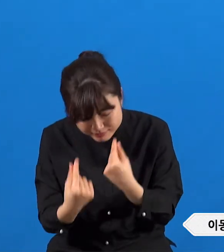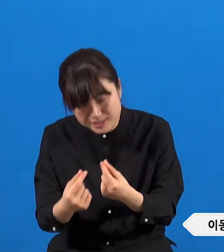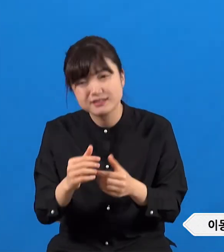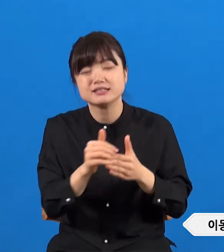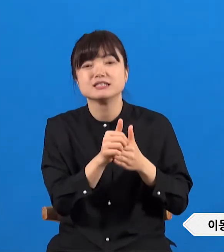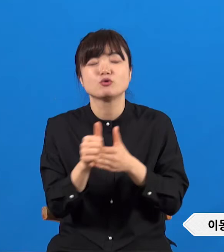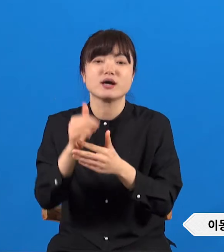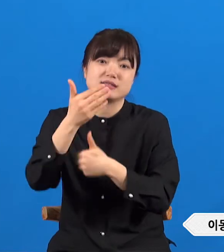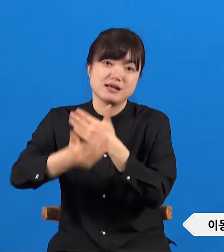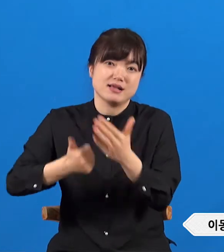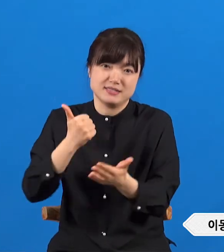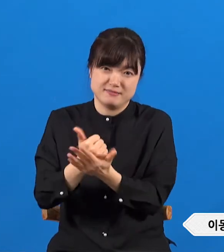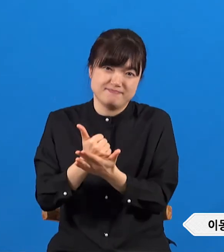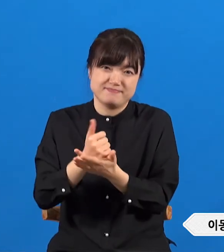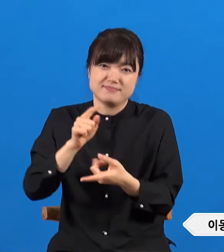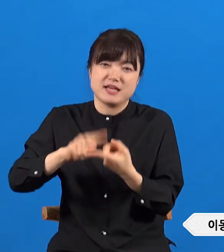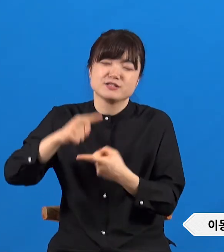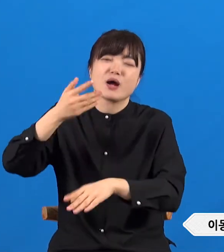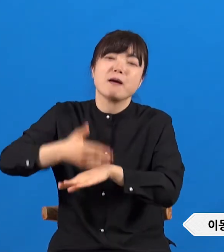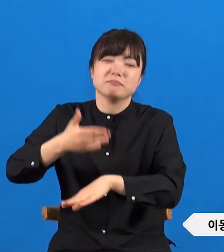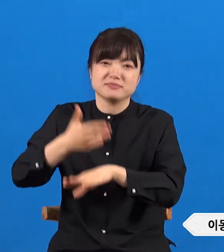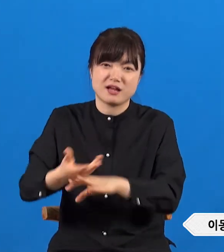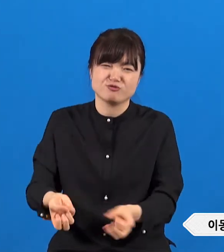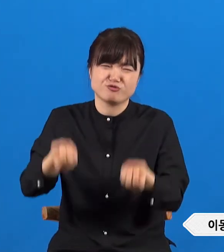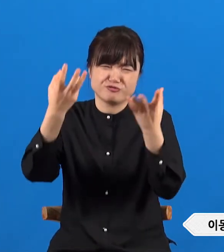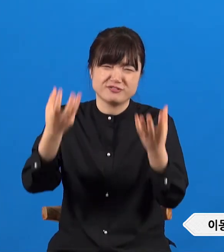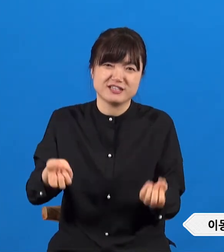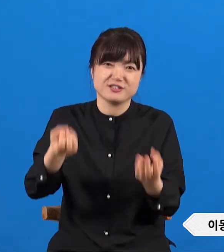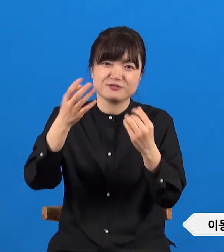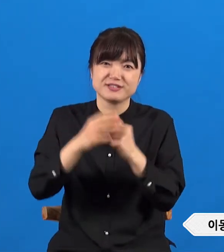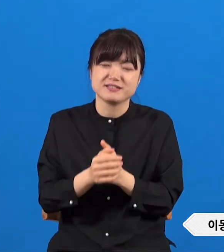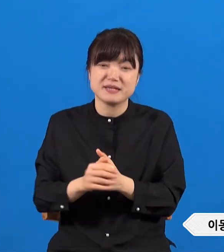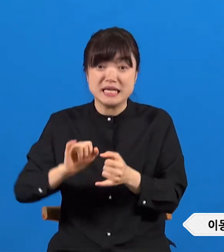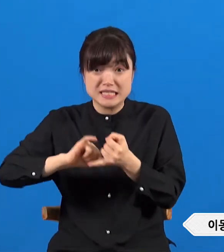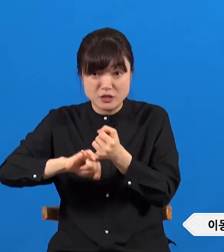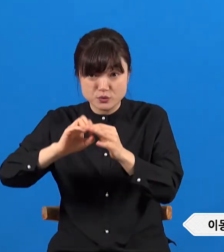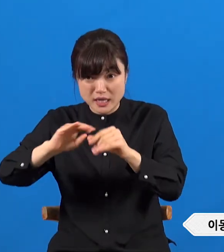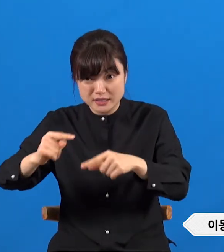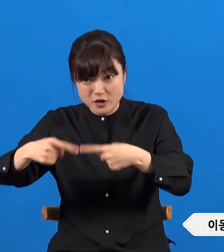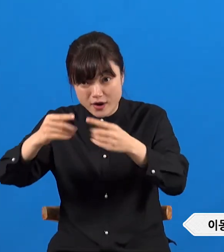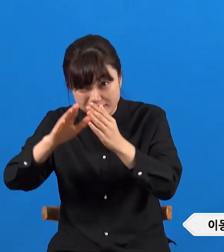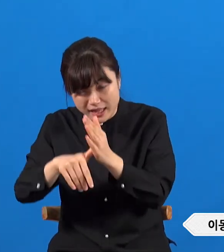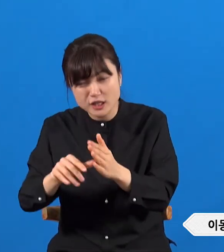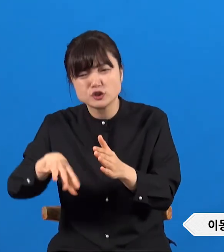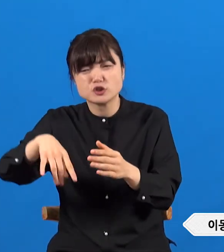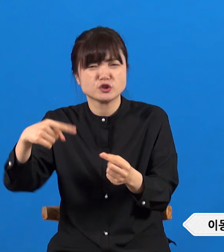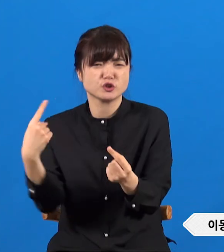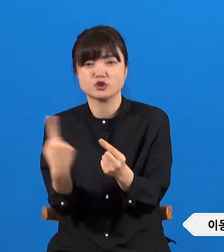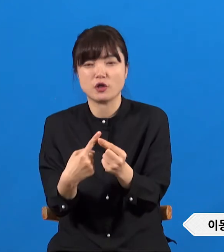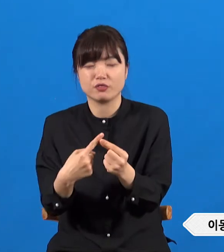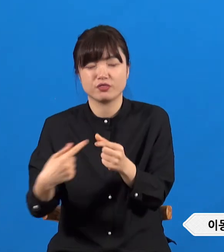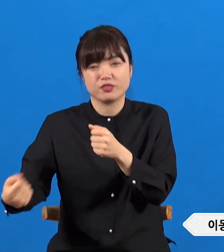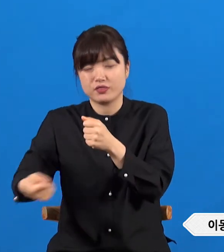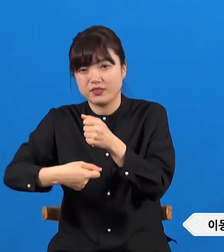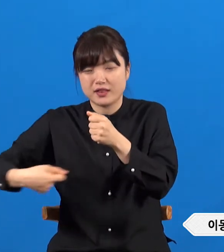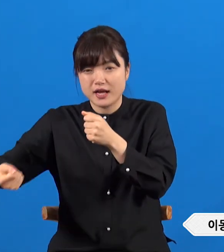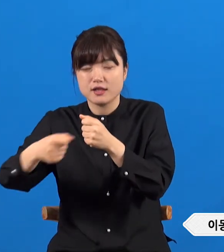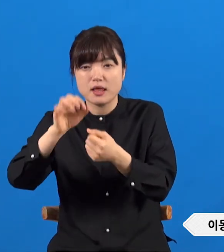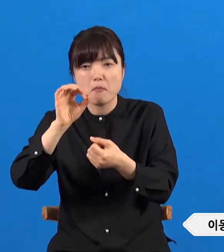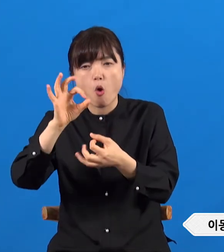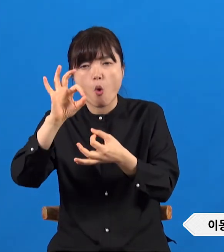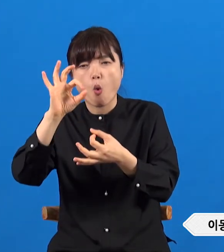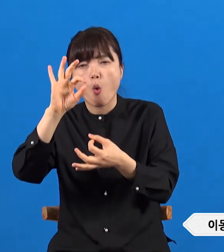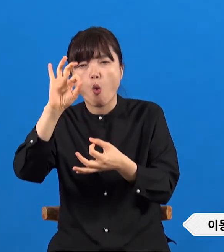그리고 마침내 그들이 약속의 땅에 들어갔을 때, 그리고 첫 번째 농사를 지어서 올리브, 포도